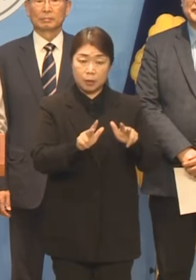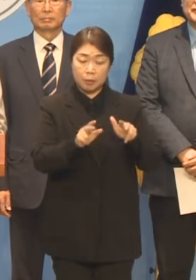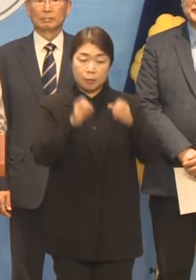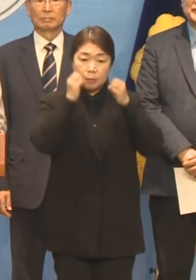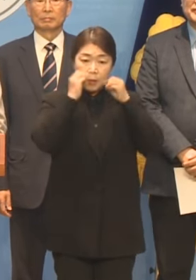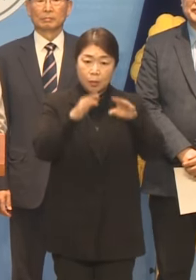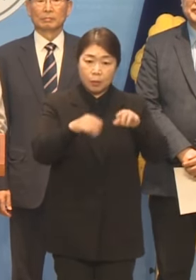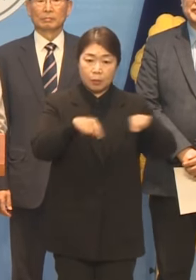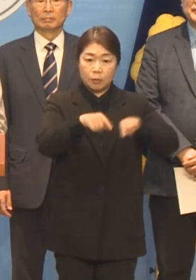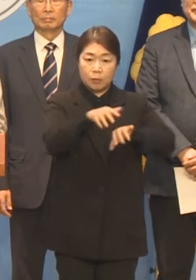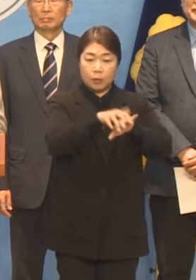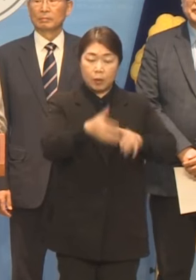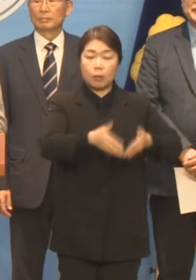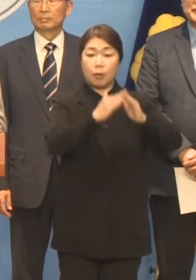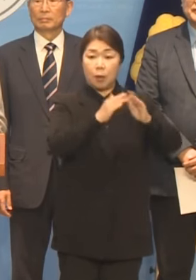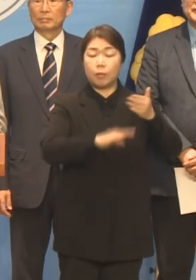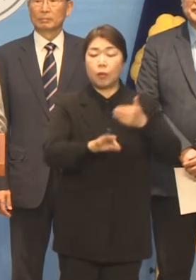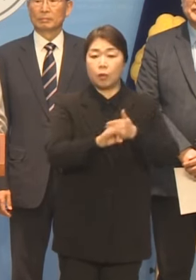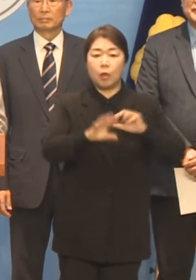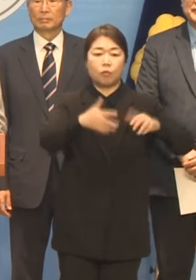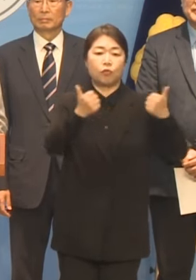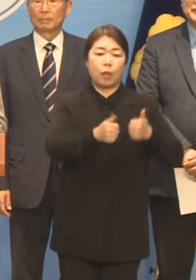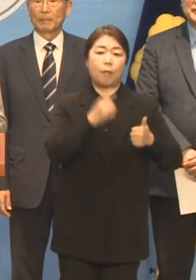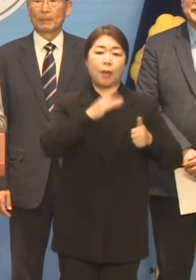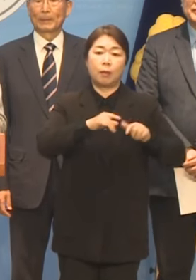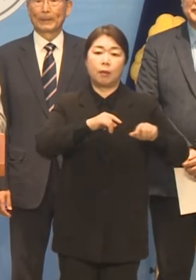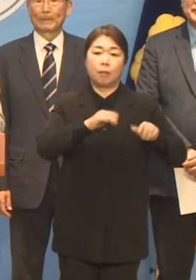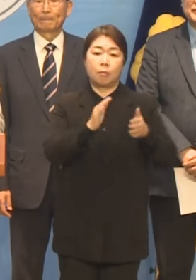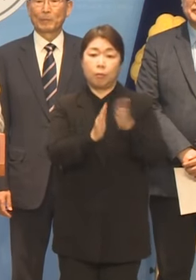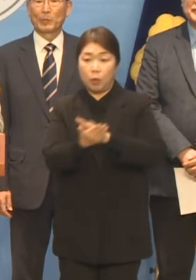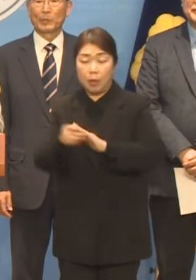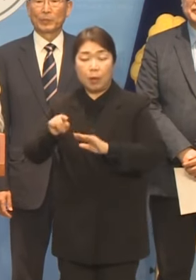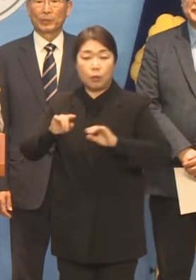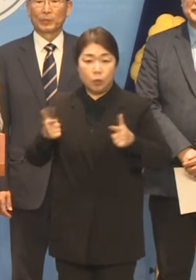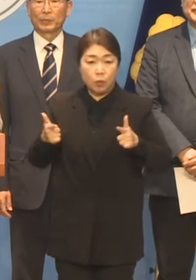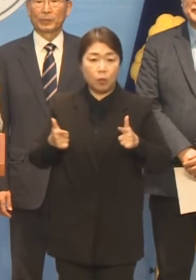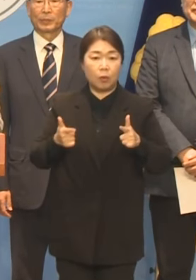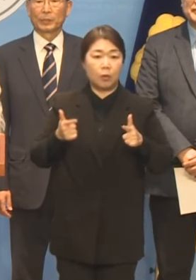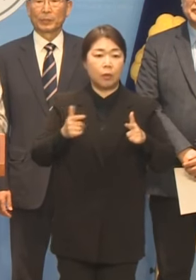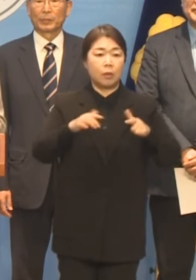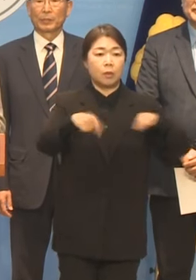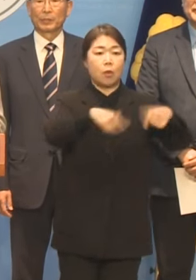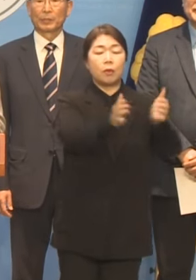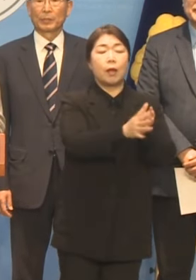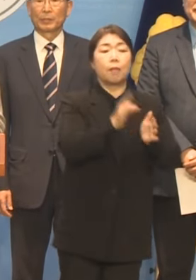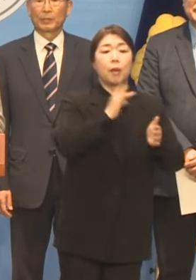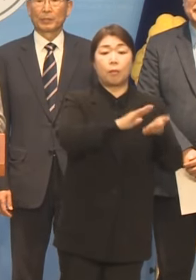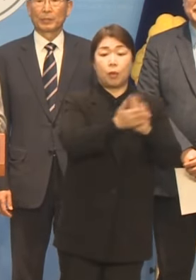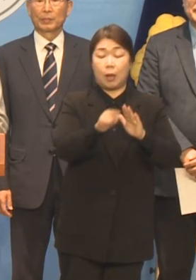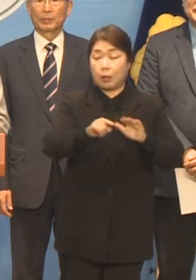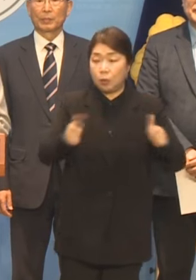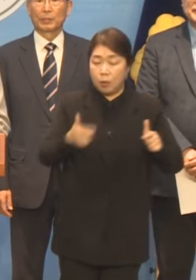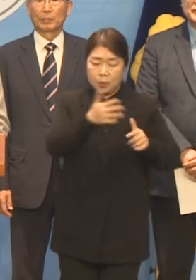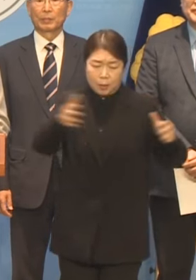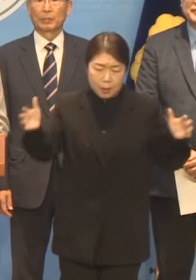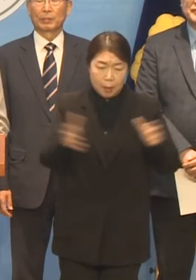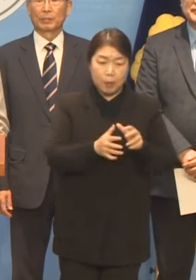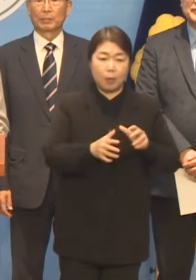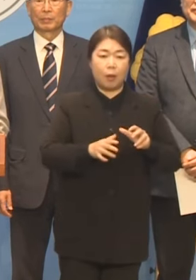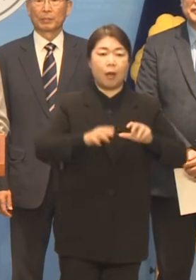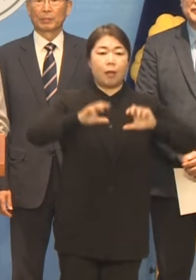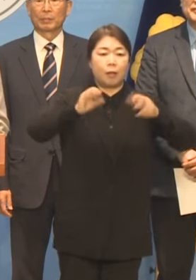된다면 국회만 달라지는게 아니고 정당만 달라지는게 아니고 나라가 달라지고 그리고 우리는 모두 모여서